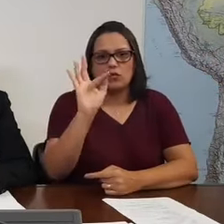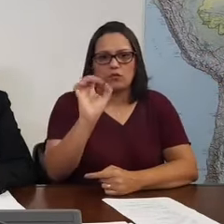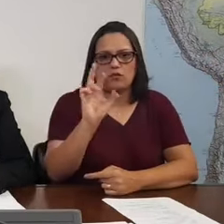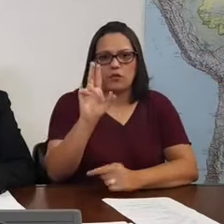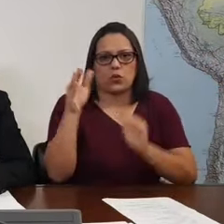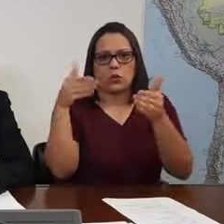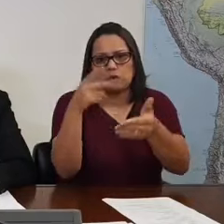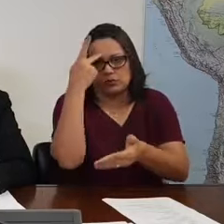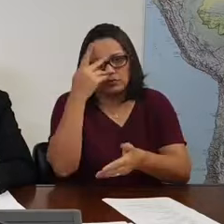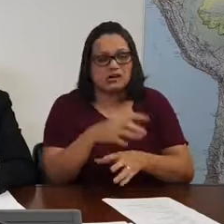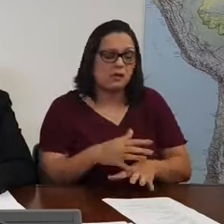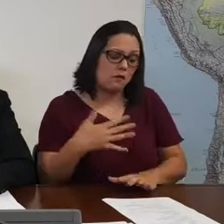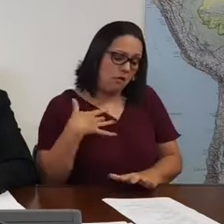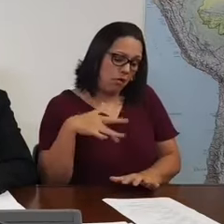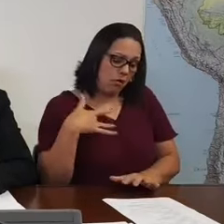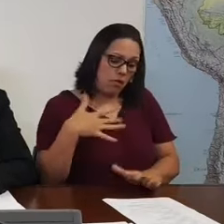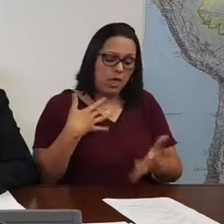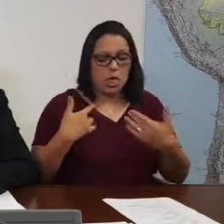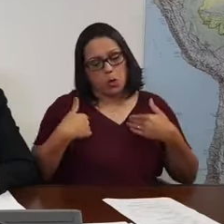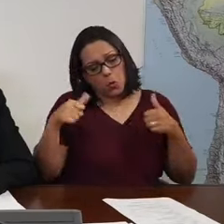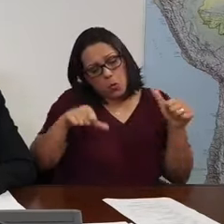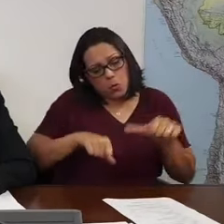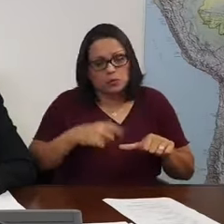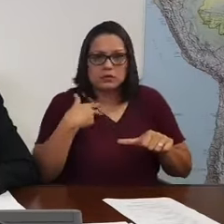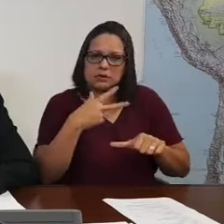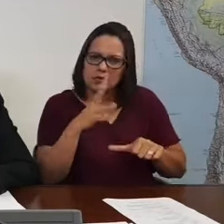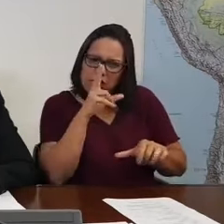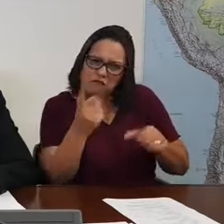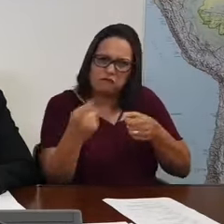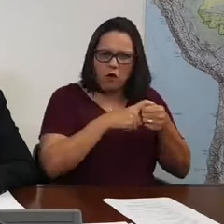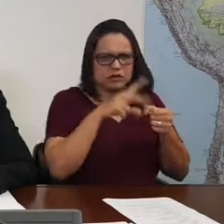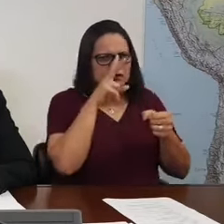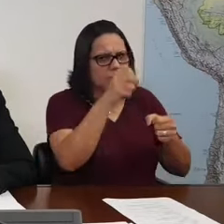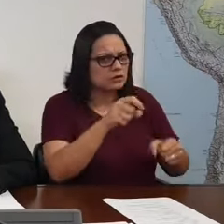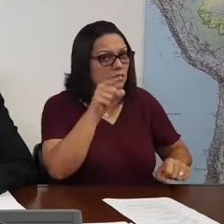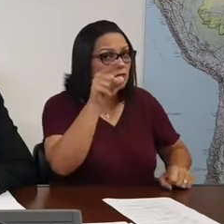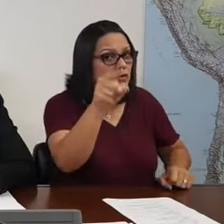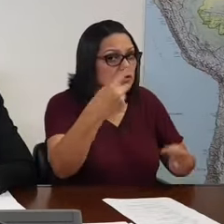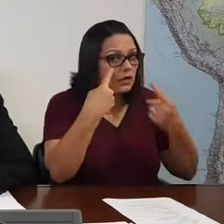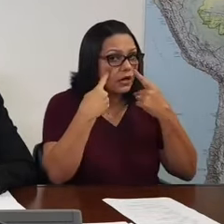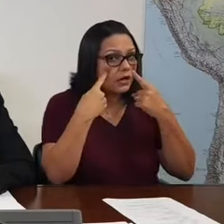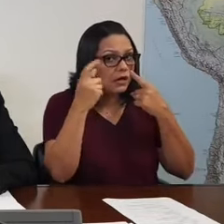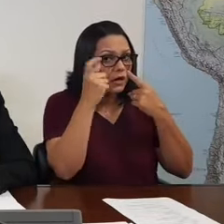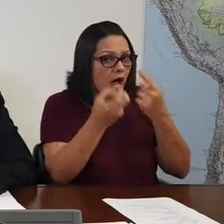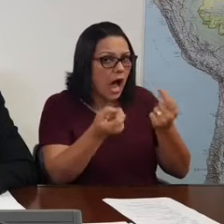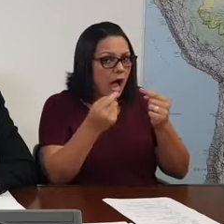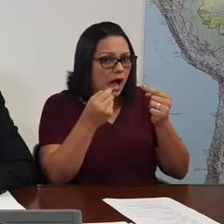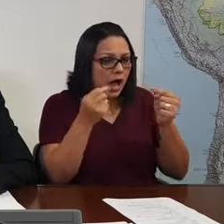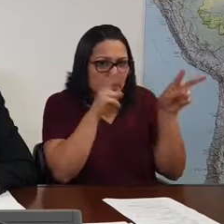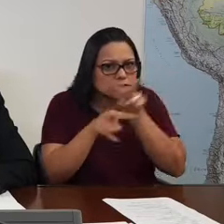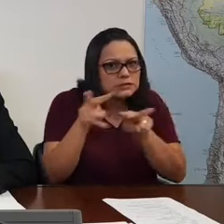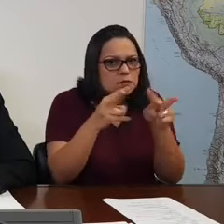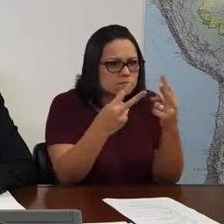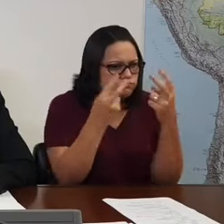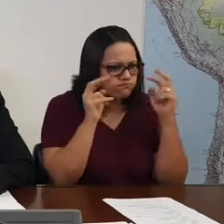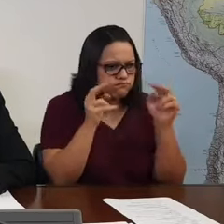e voltar, né, a voltar mais forte à política. Cabe a você, obviamente, ficar ligado nisso tudo